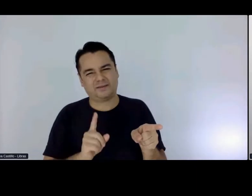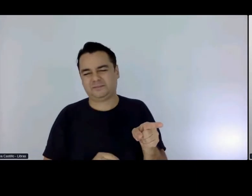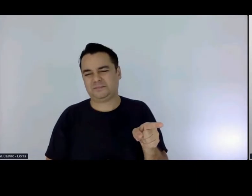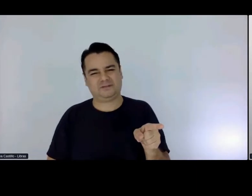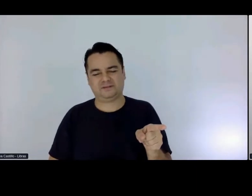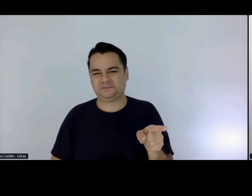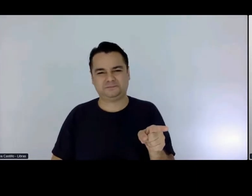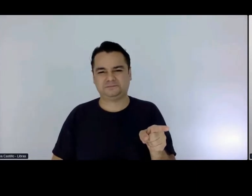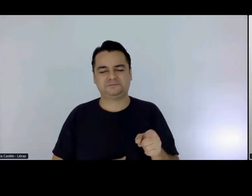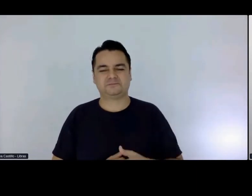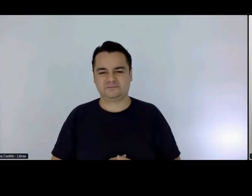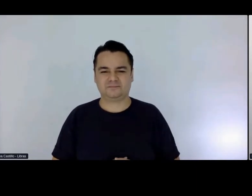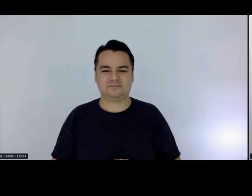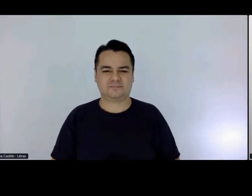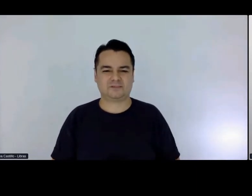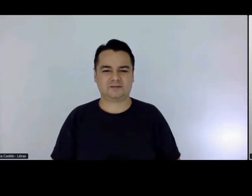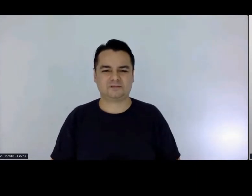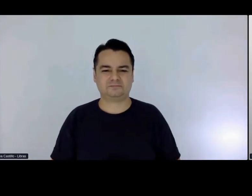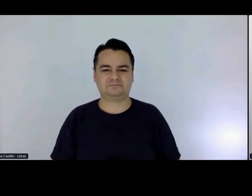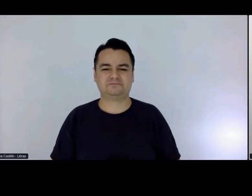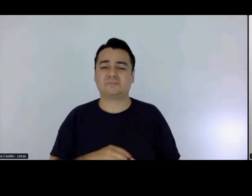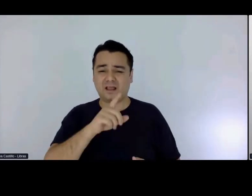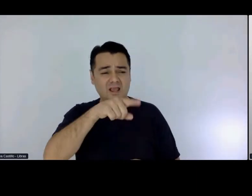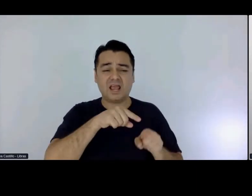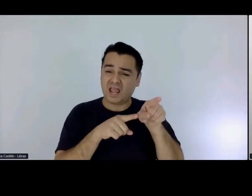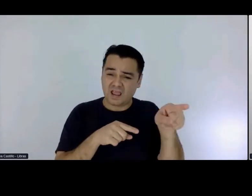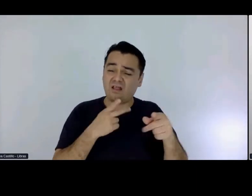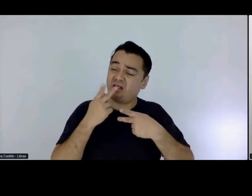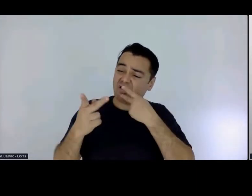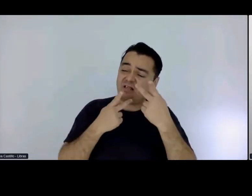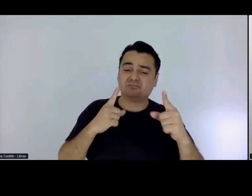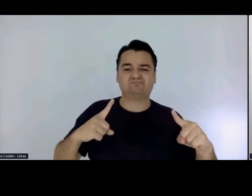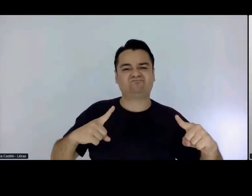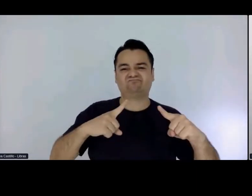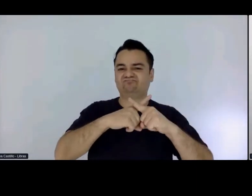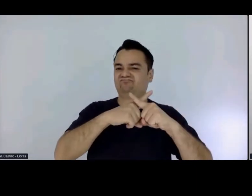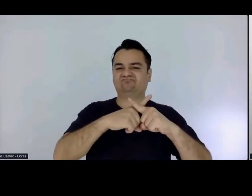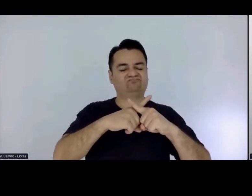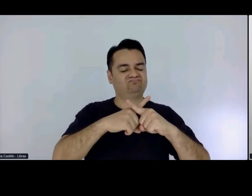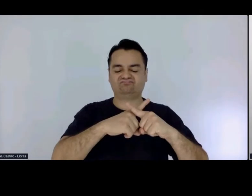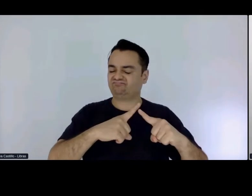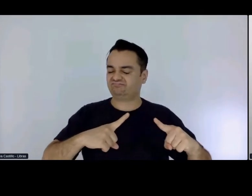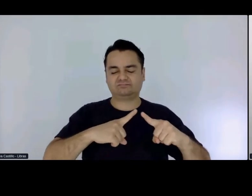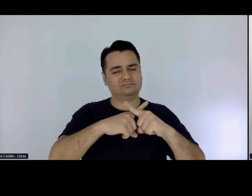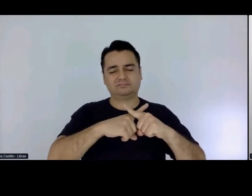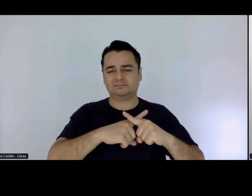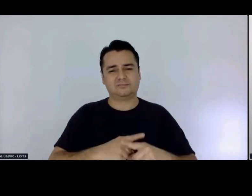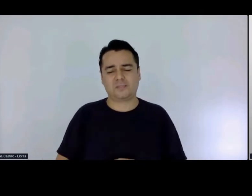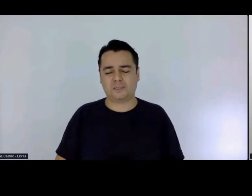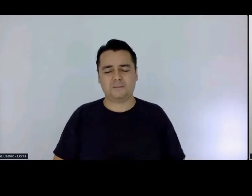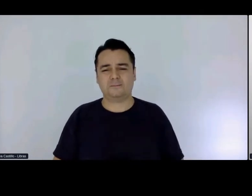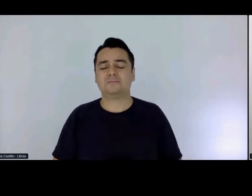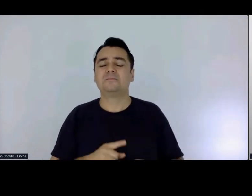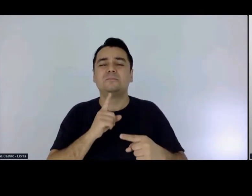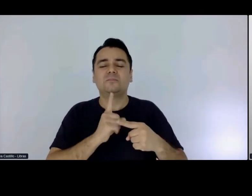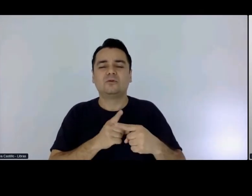É uma contradição, né? E minimamente, eu não estou falando